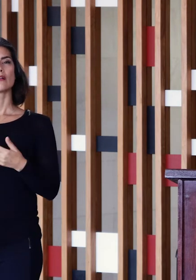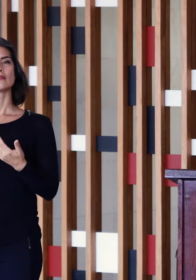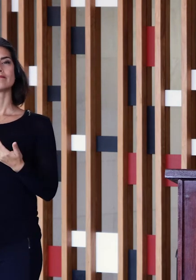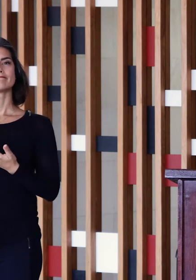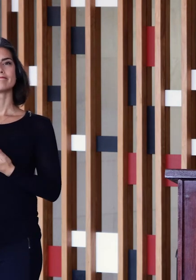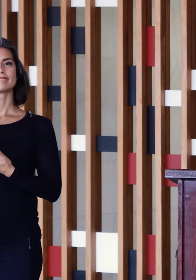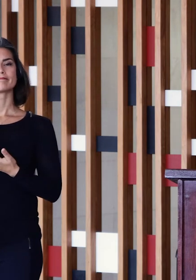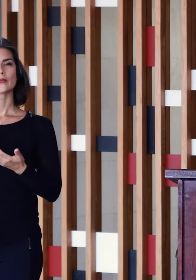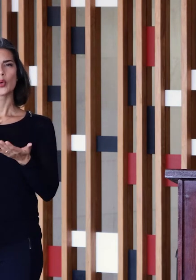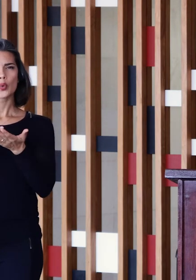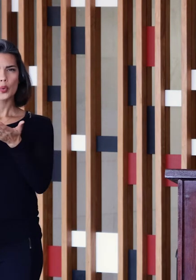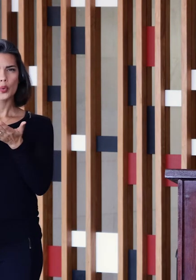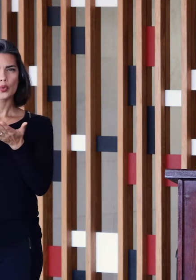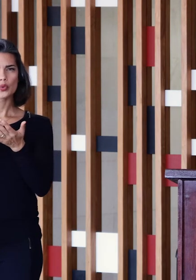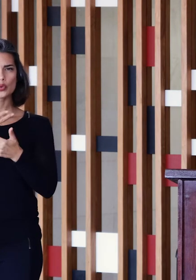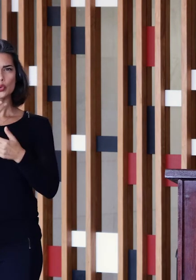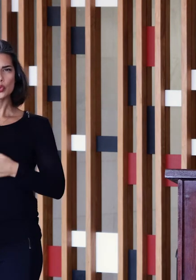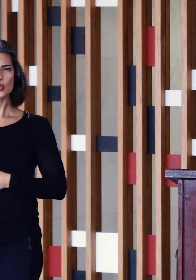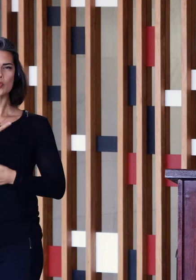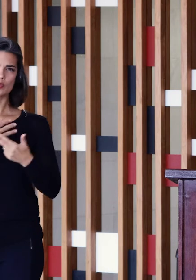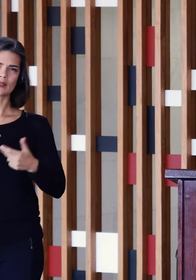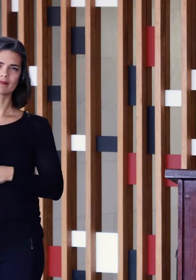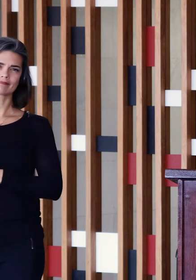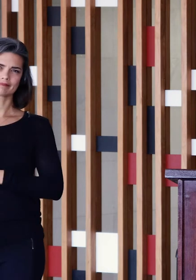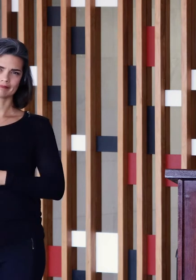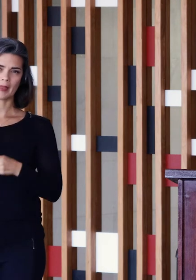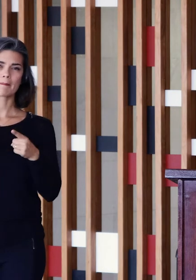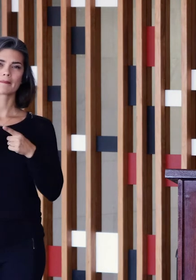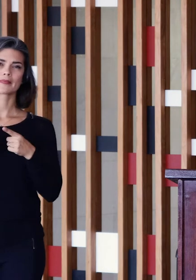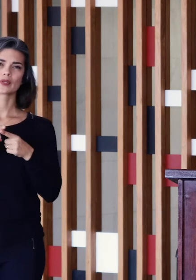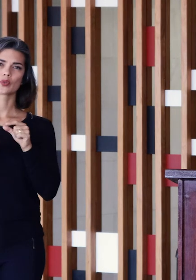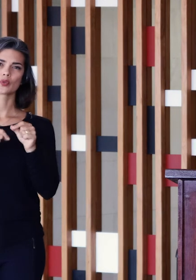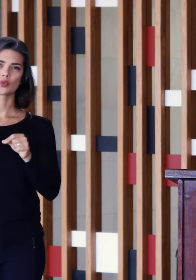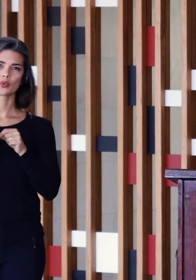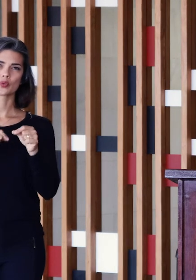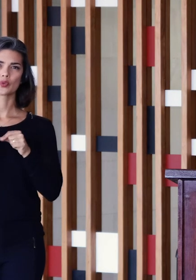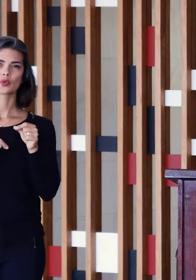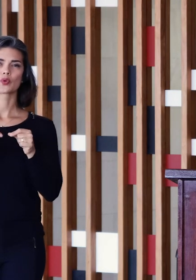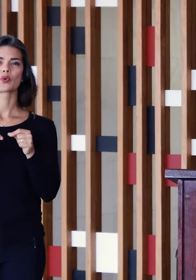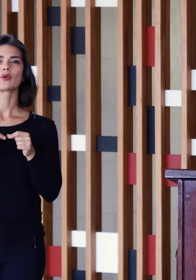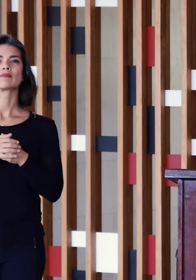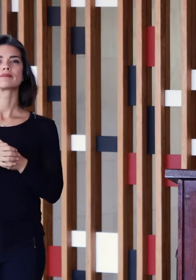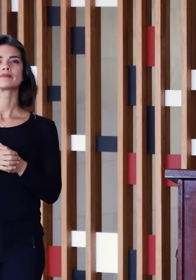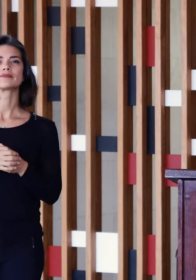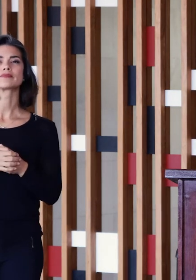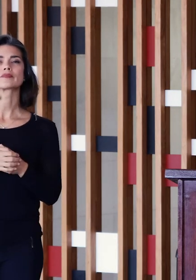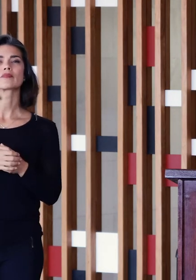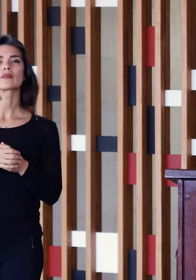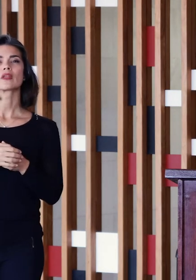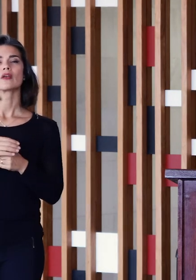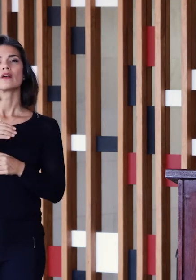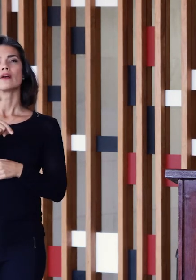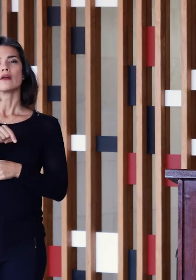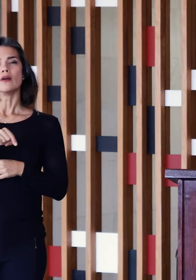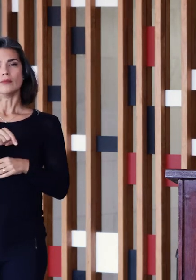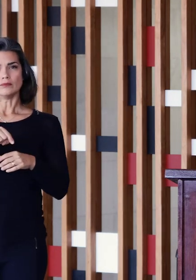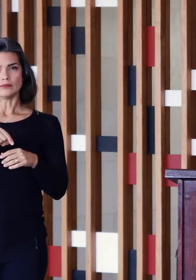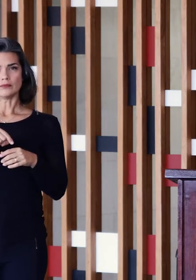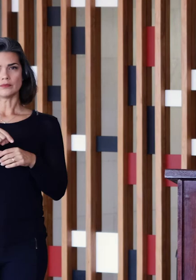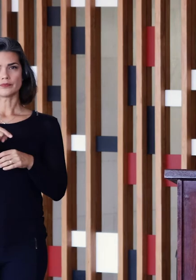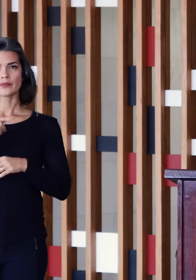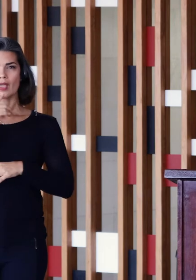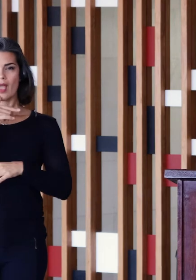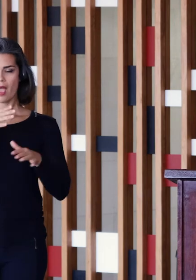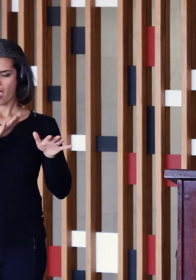dos temas que son también muy significativos. El corredor bioceánico Puerto Murtiño con los puertos del norte chileno